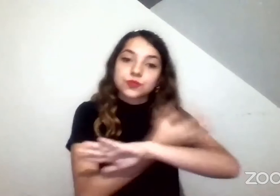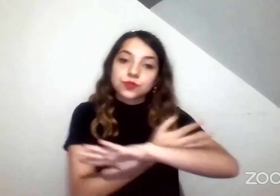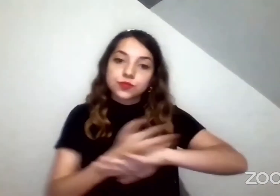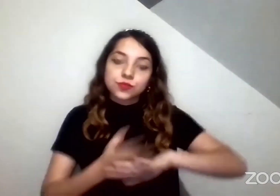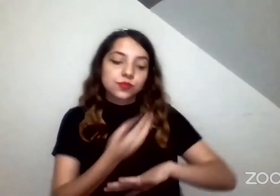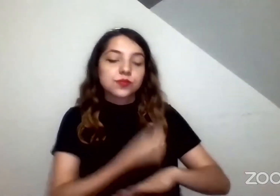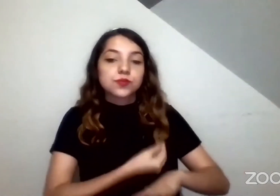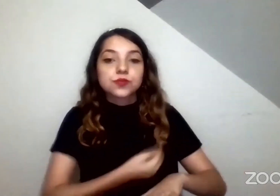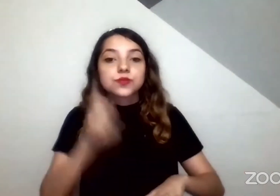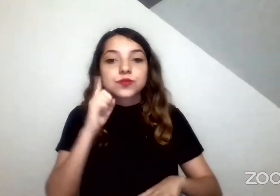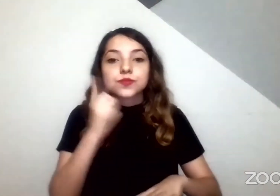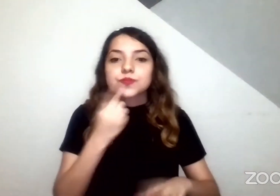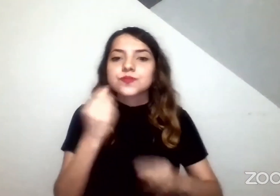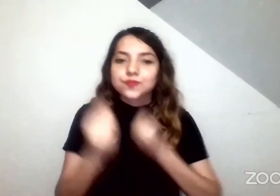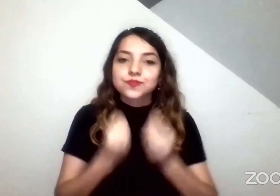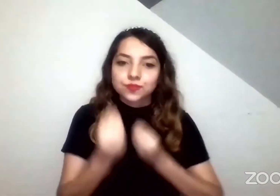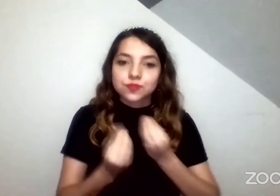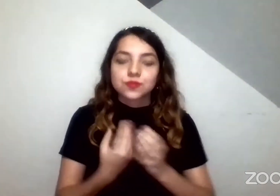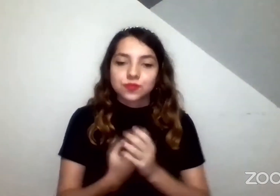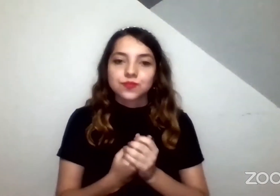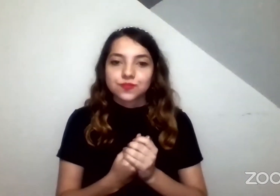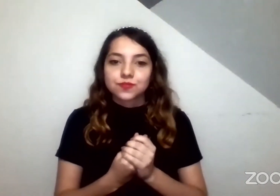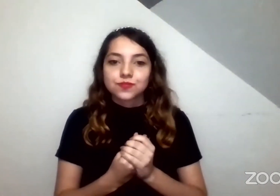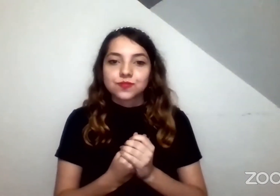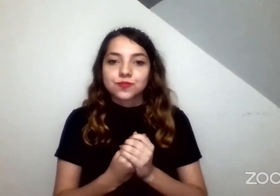exemplo, a cultura, o costume, como que é a vida do surdo.